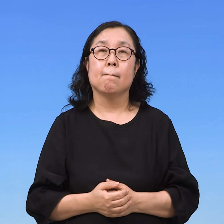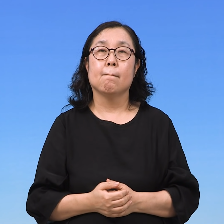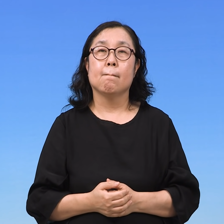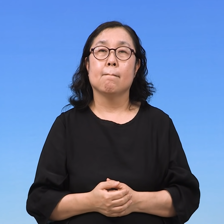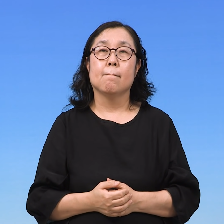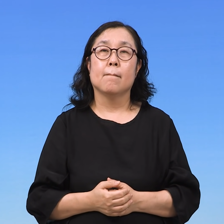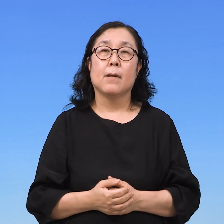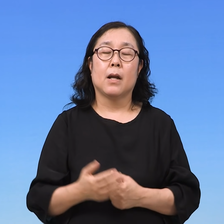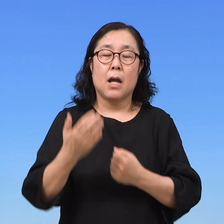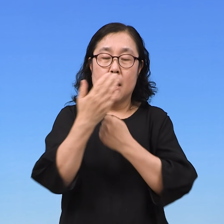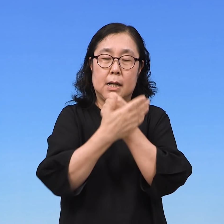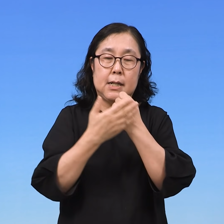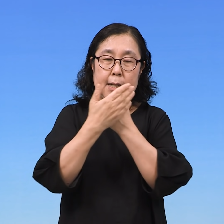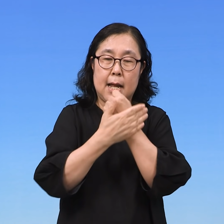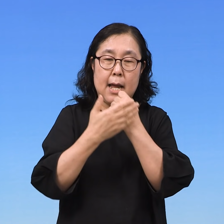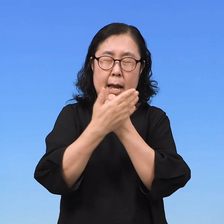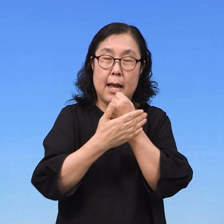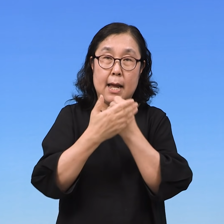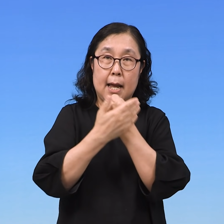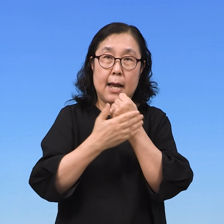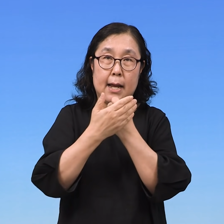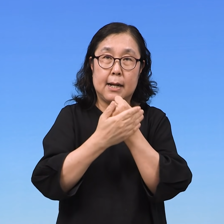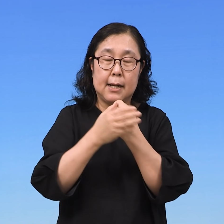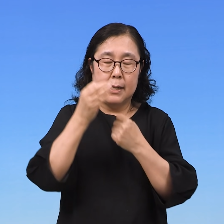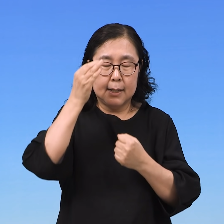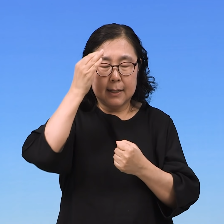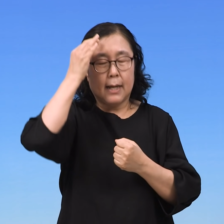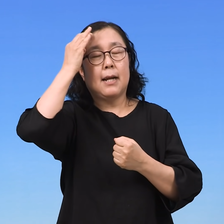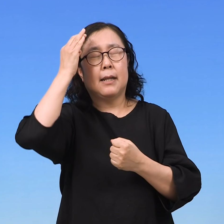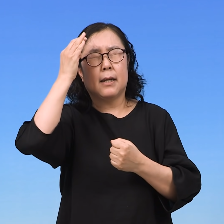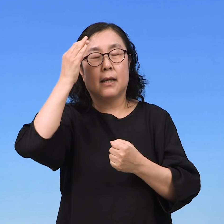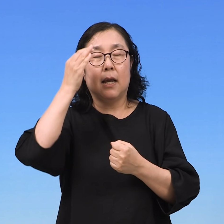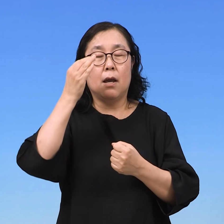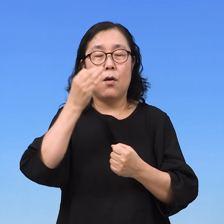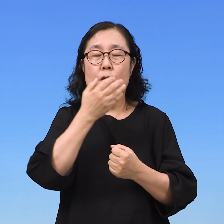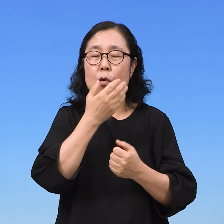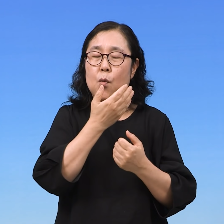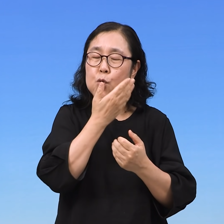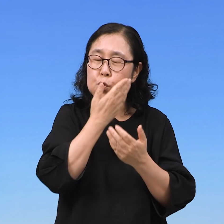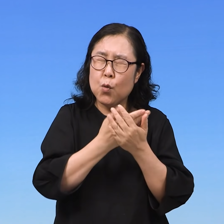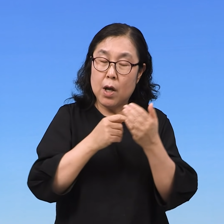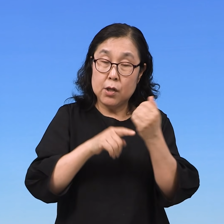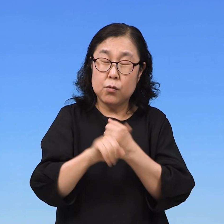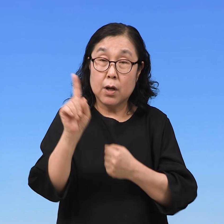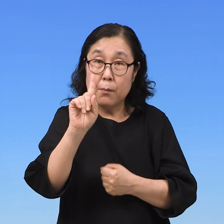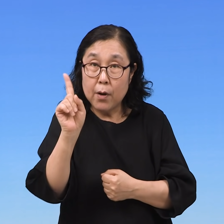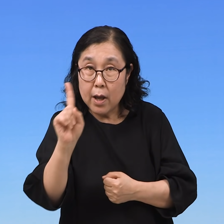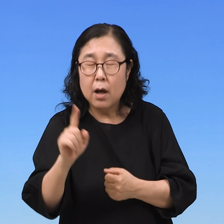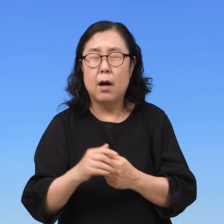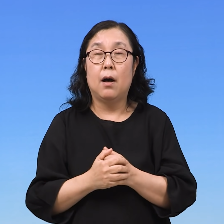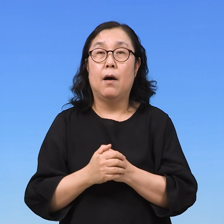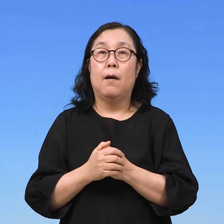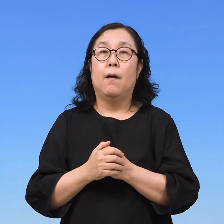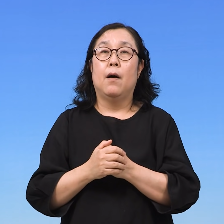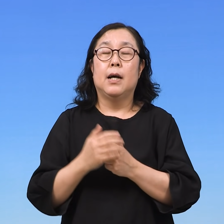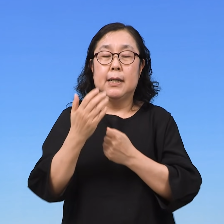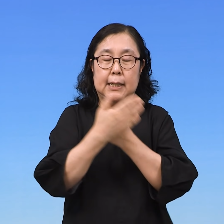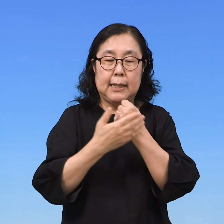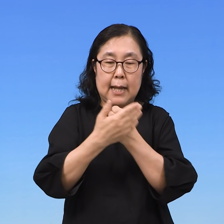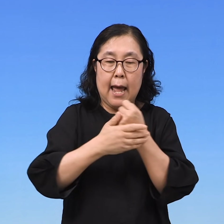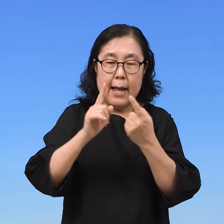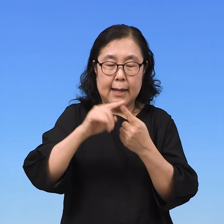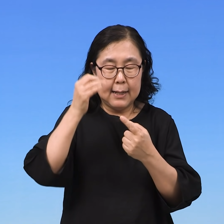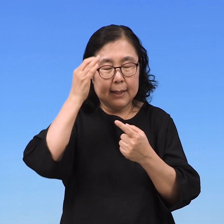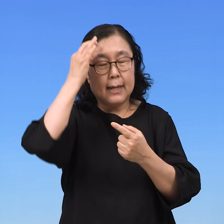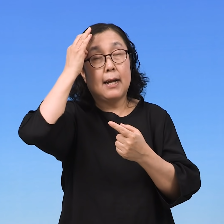그런데 여러분, 여기에 우리가 이 은혜를 자극하는 게 왜 중요한가 하면요, 은혜는요, 은혜에 대한 자각은요,